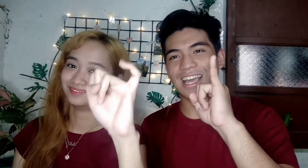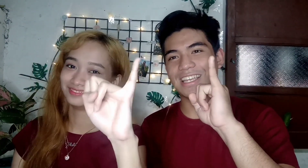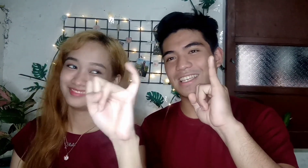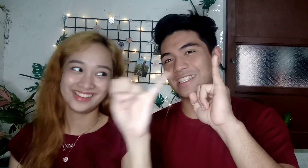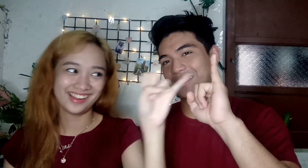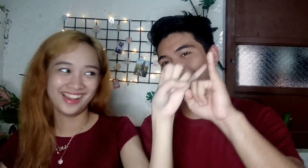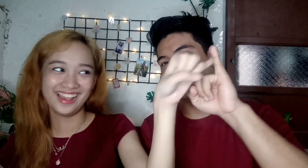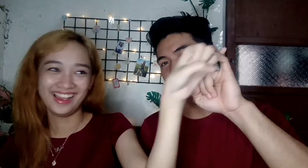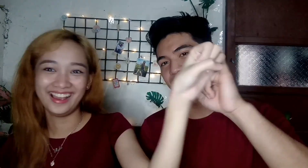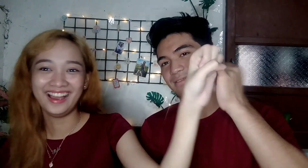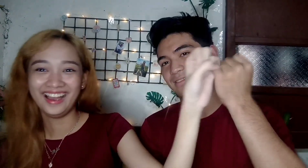ay.